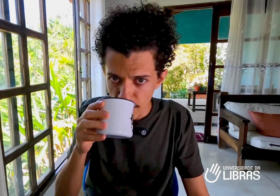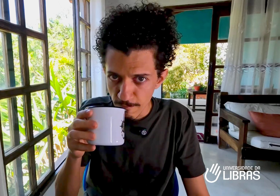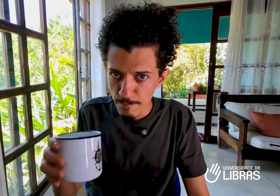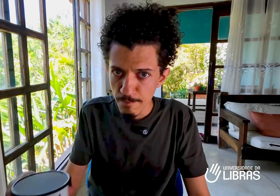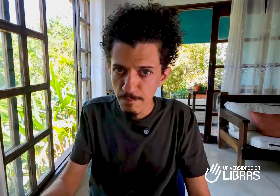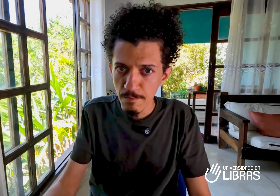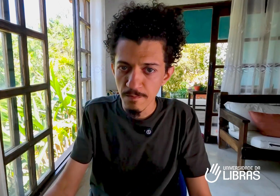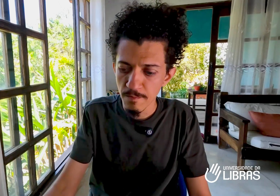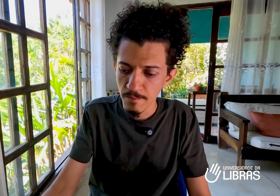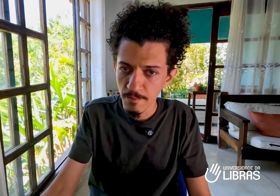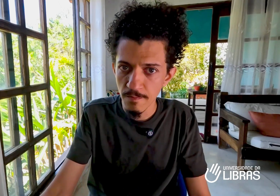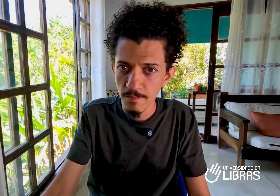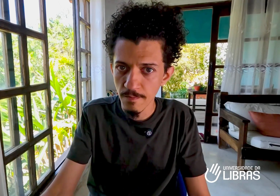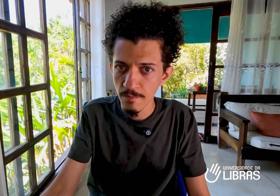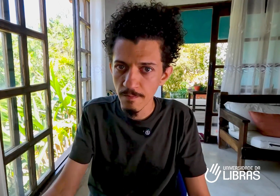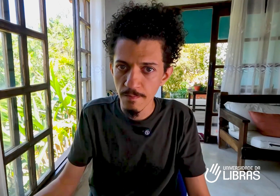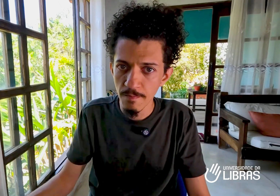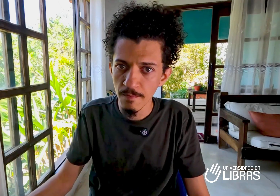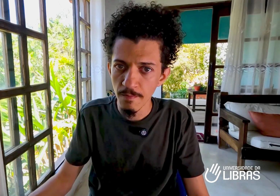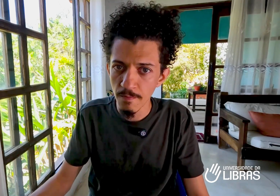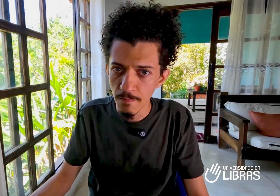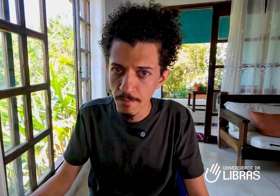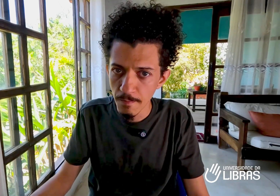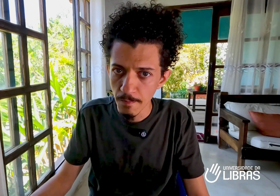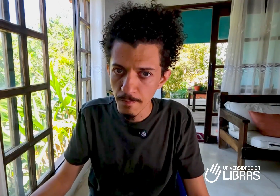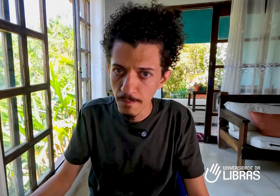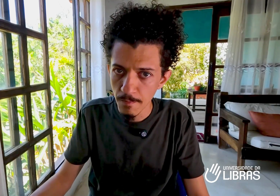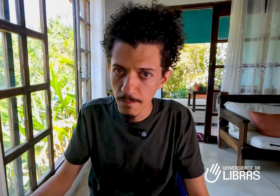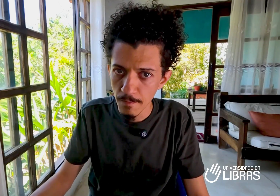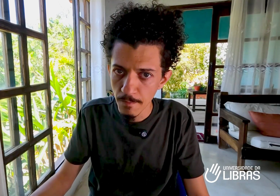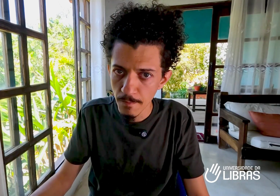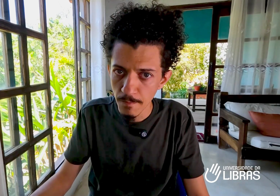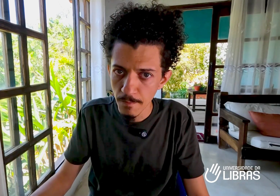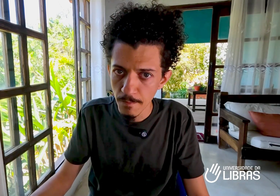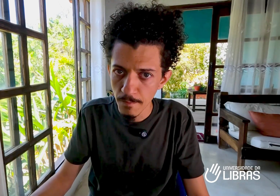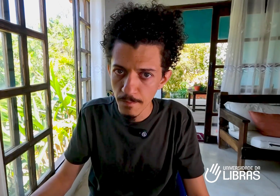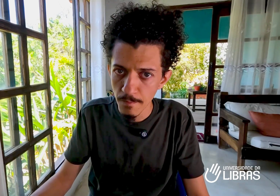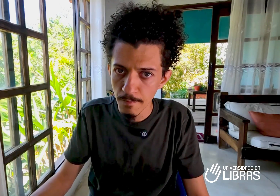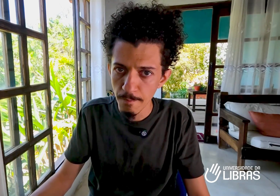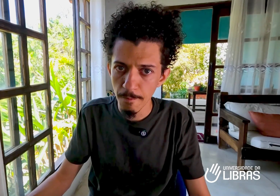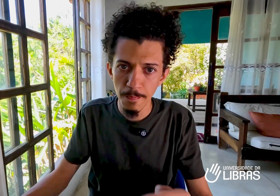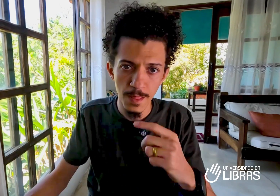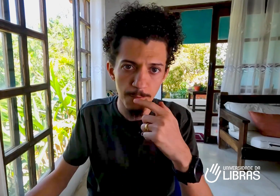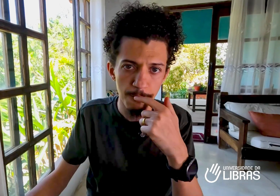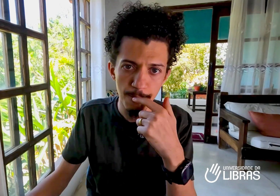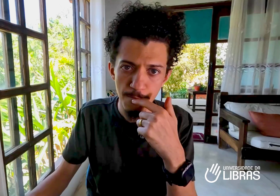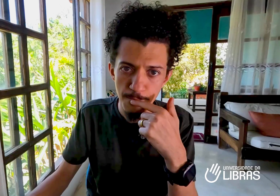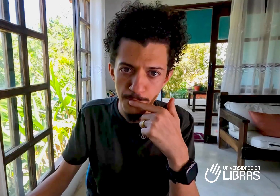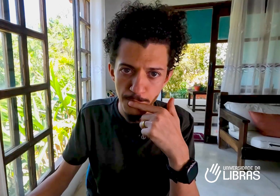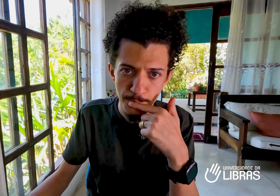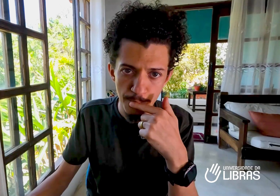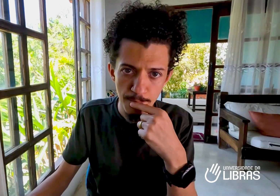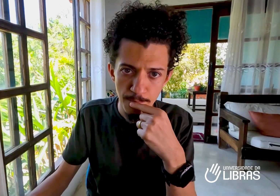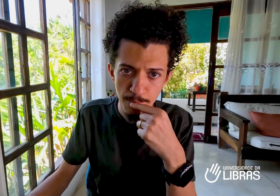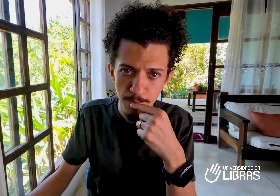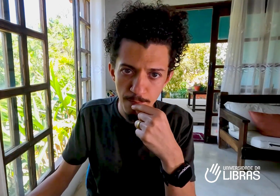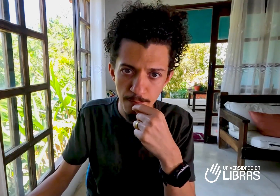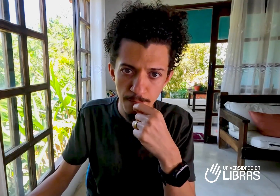Qual é o melhor plano de ação para alguém que deseja se aprofundar na vida? Que passos e práticas